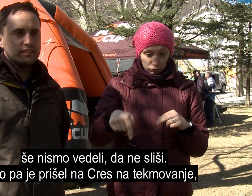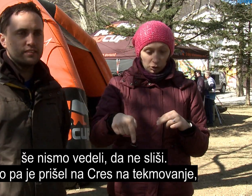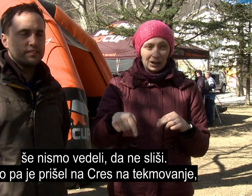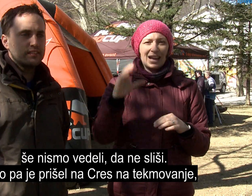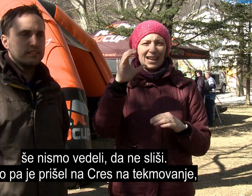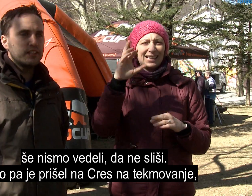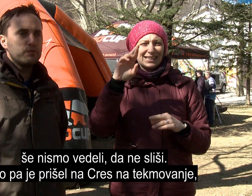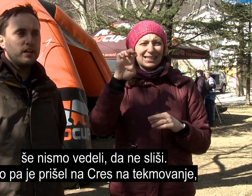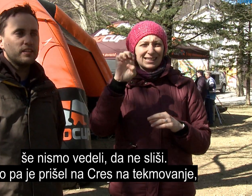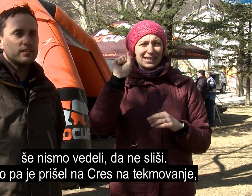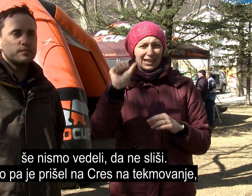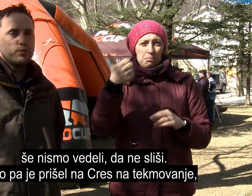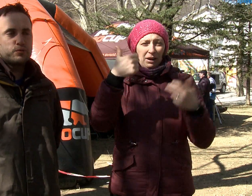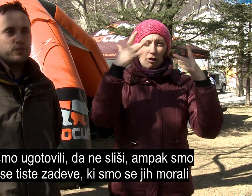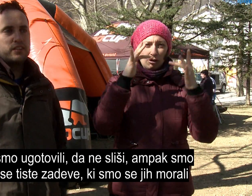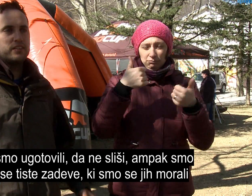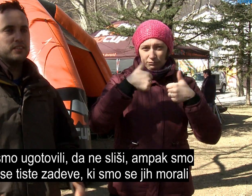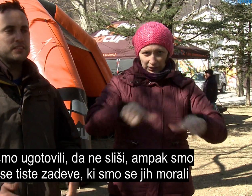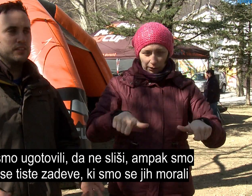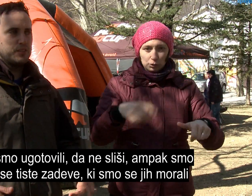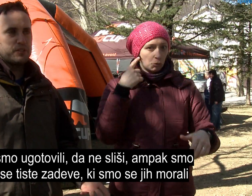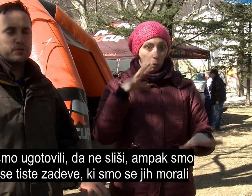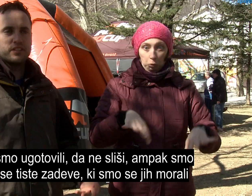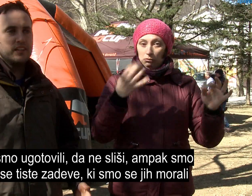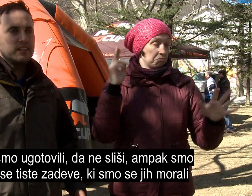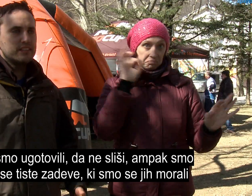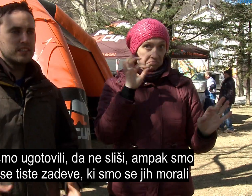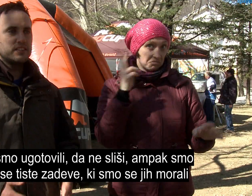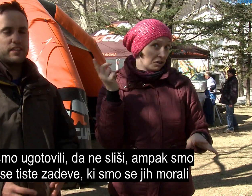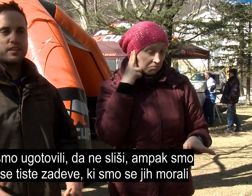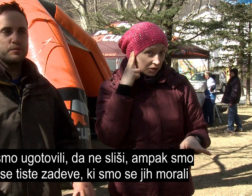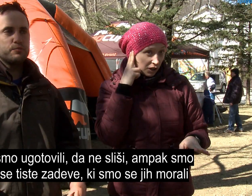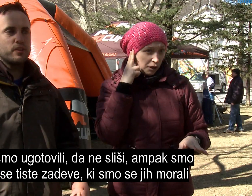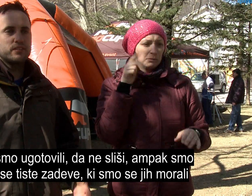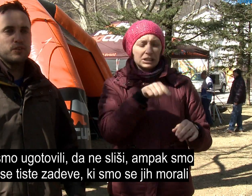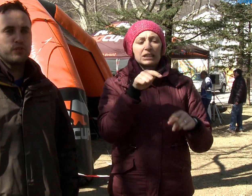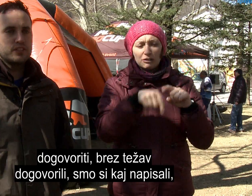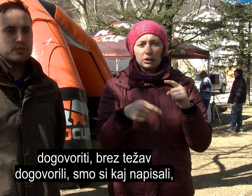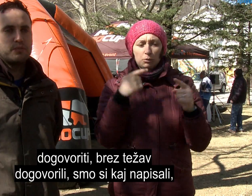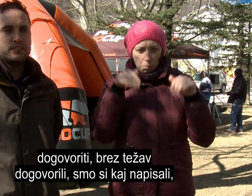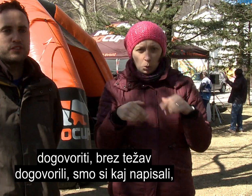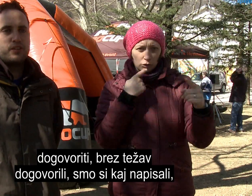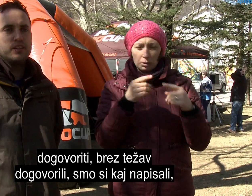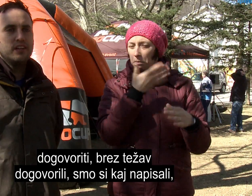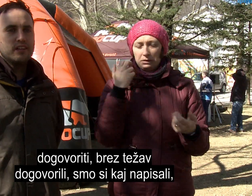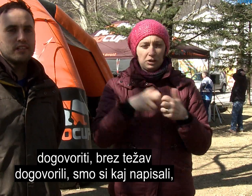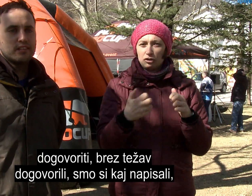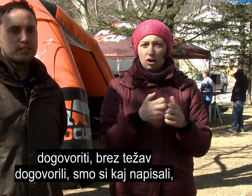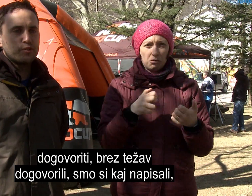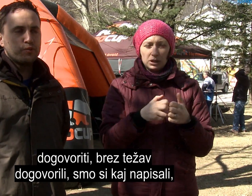Cres, na tekmovanje, smo ugotovili, da ne sliši, ampak smo se tiste zadeve, ki smo se morali dogovoriti, smo se brez težav